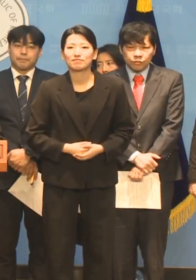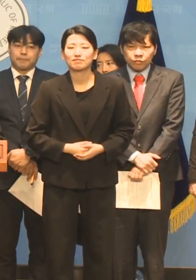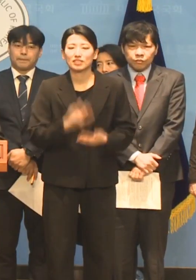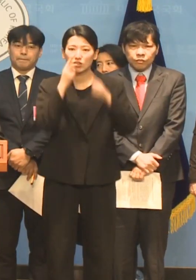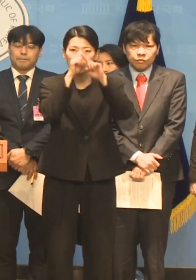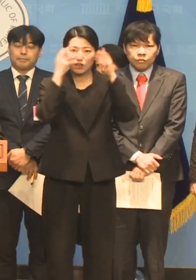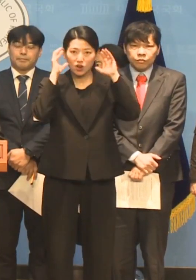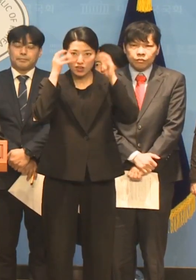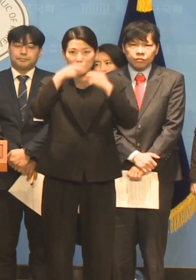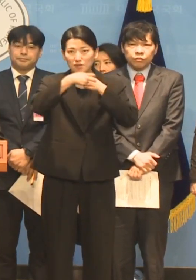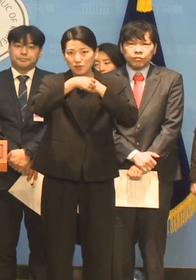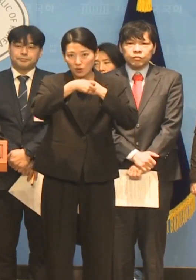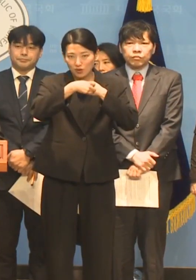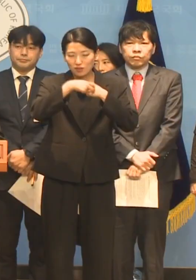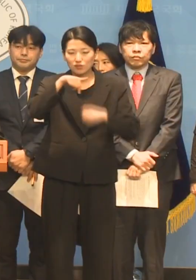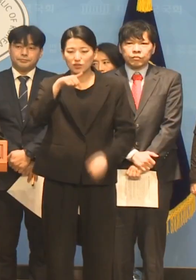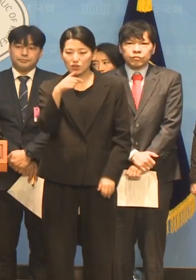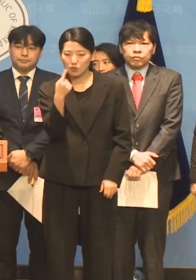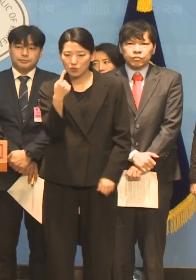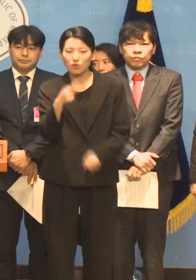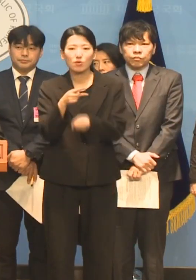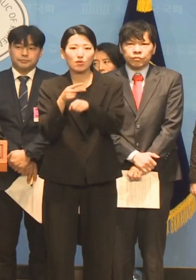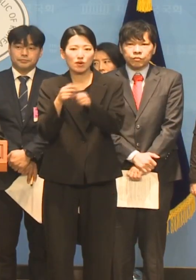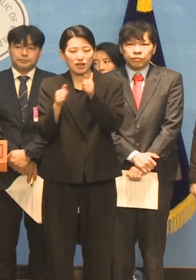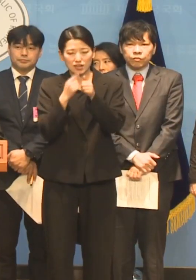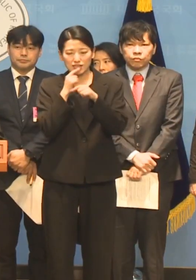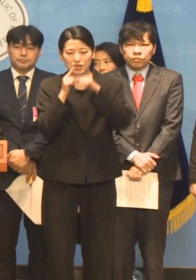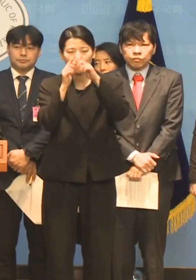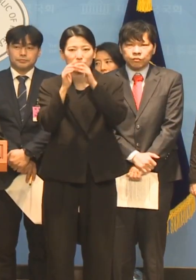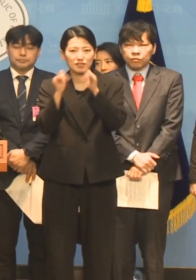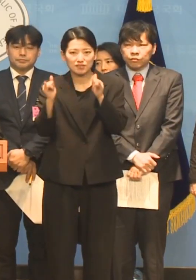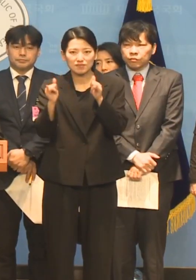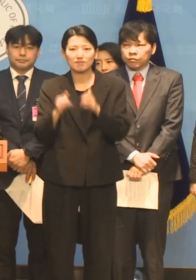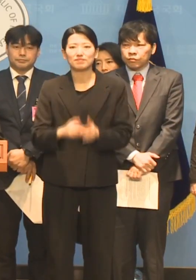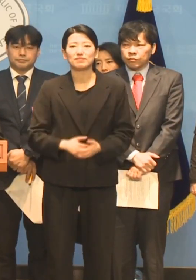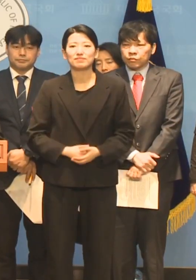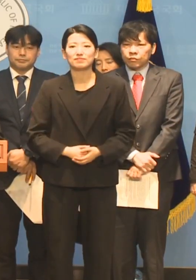서울대학교 어린이병원 구민정 당뇨병 교육 간호사님 자리하셨습니다.